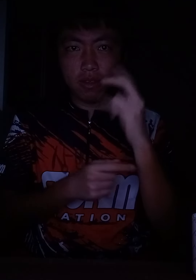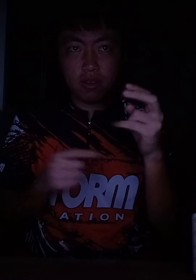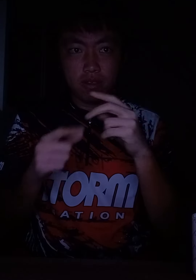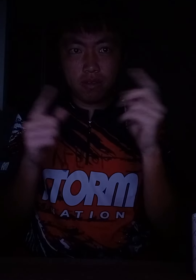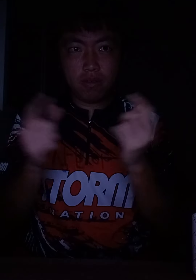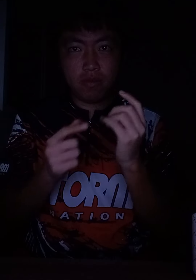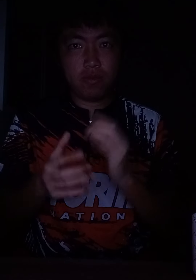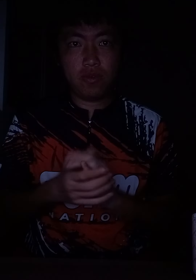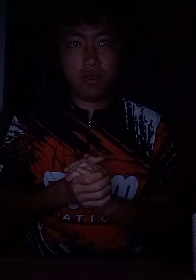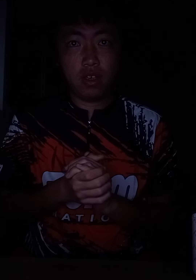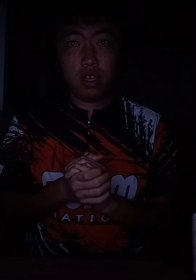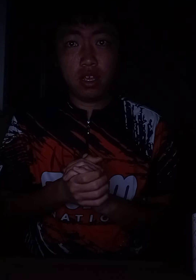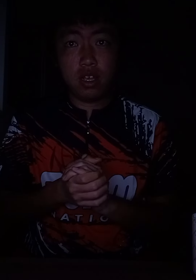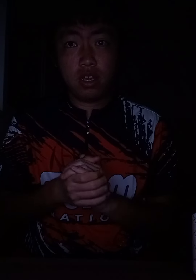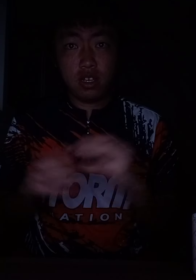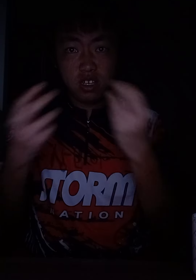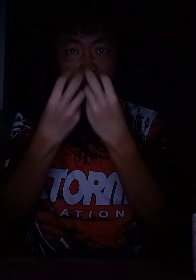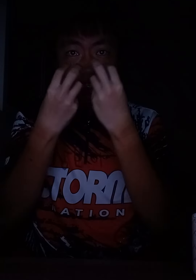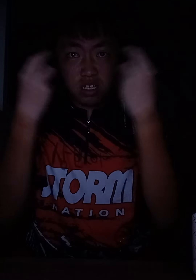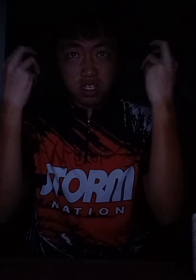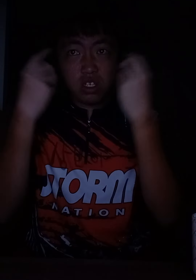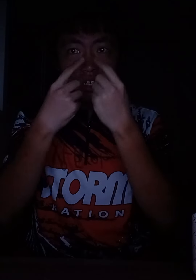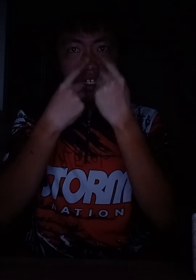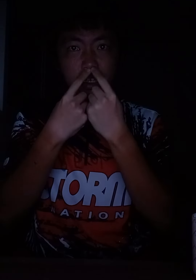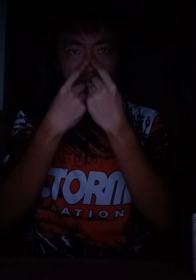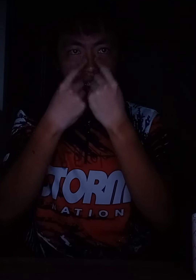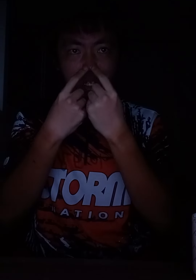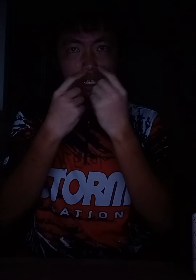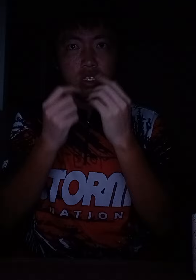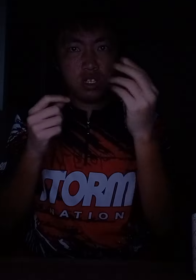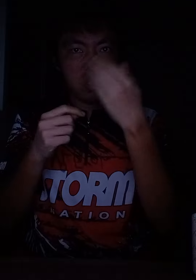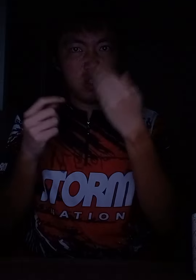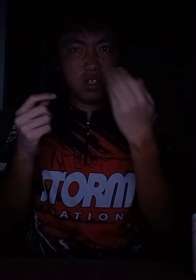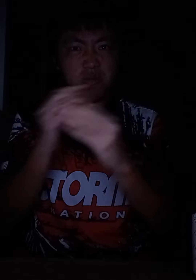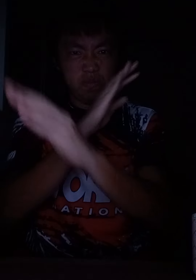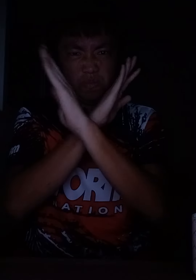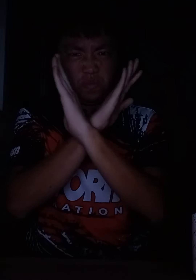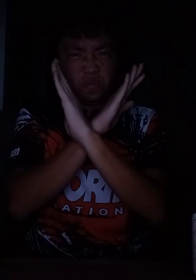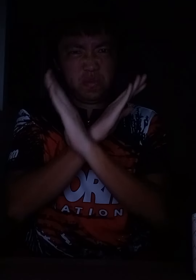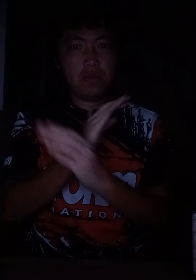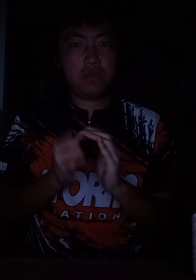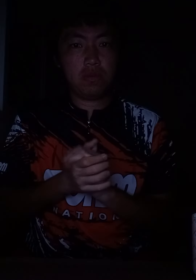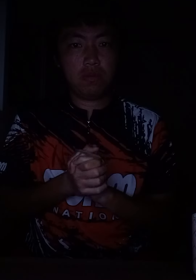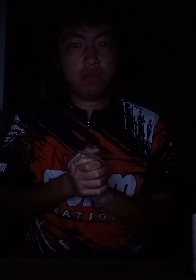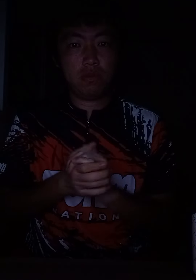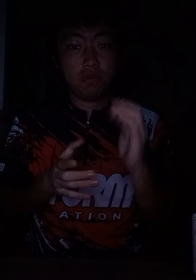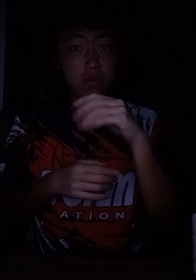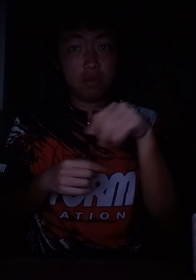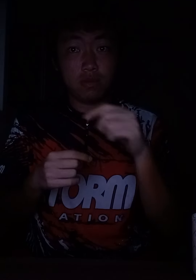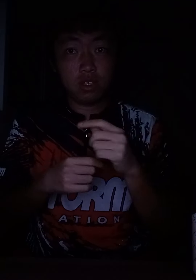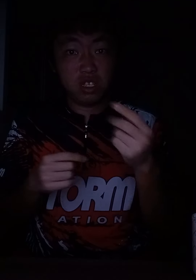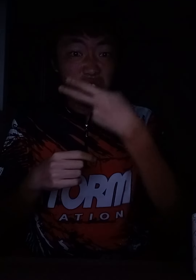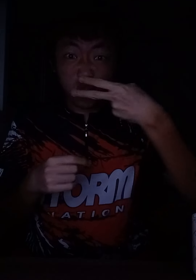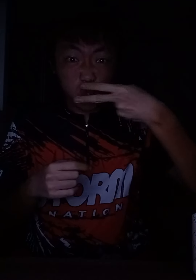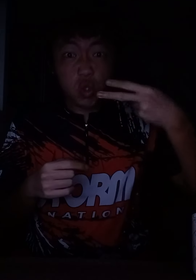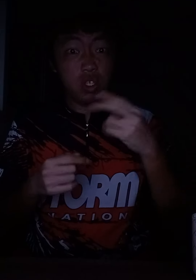나왔습니다. 안내방송이 마스크로 코와 입을 완전히 가리고 음식을 섭취하려는 말만 나오는데도 불구하고 그렇게 담배를 피우고 음식을 섭취한 거예요.